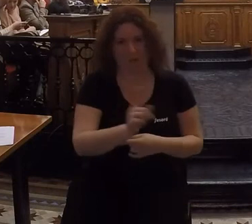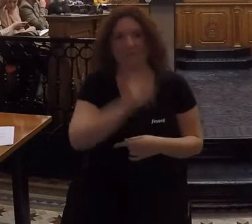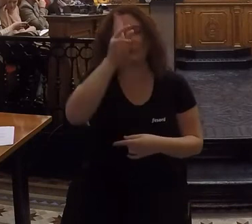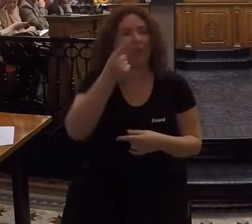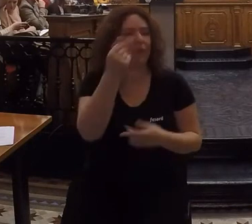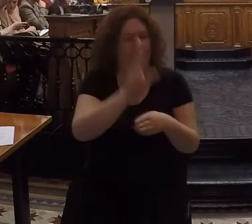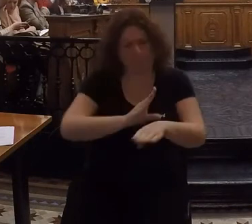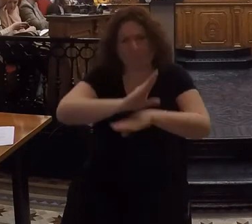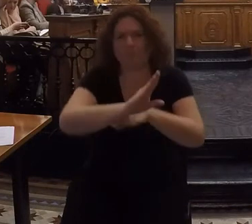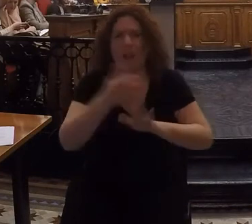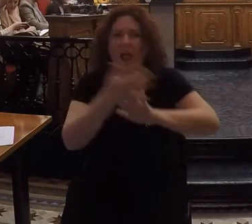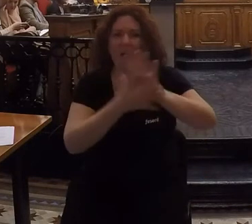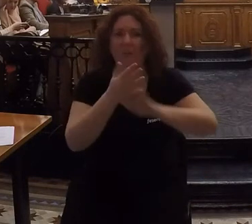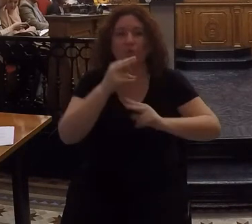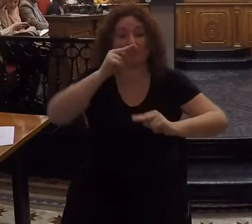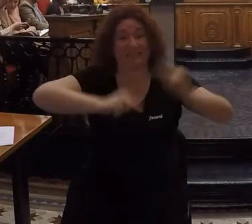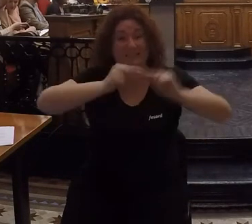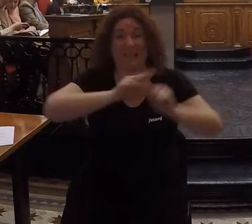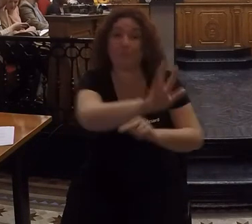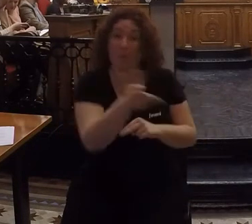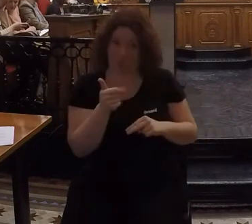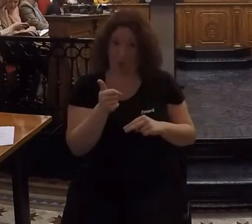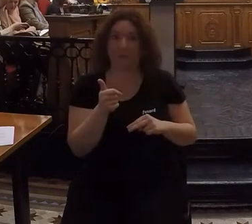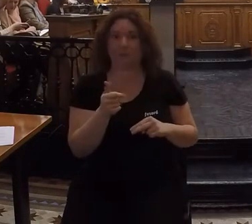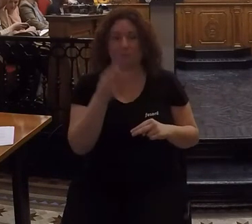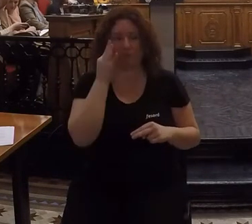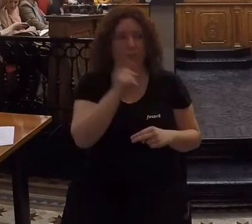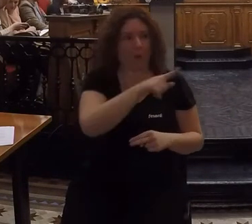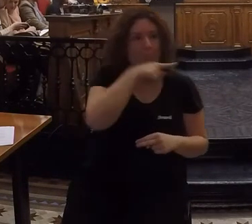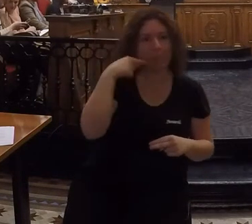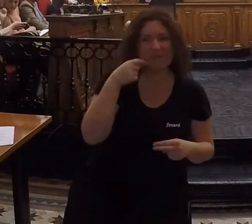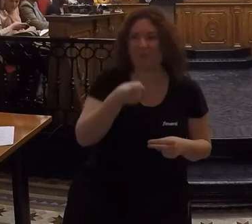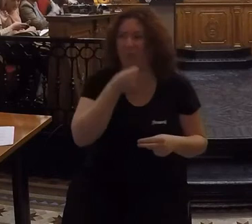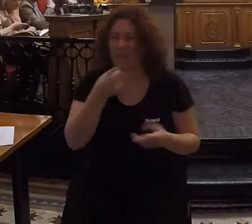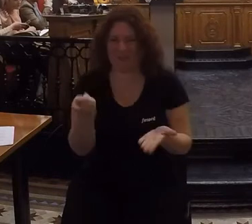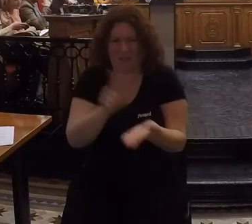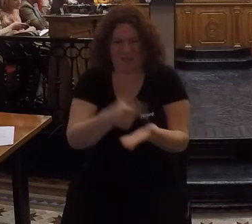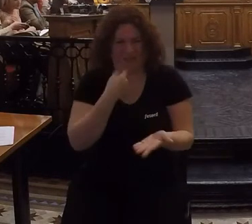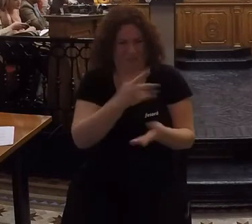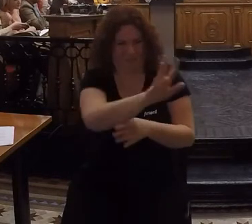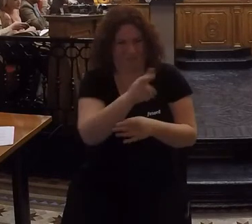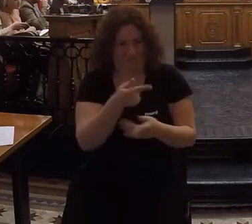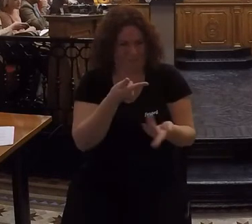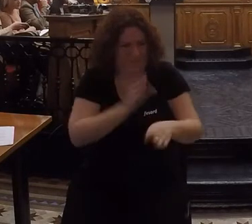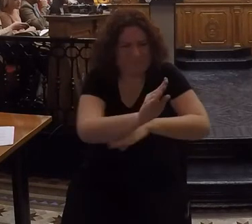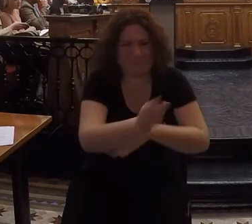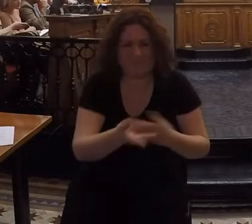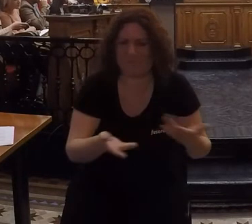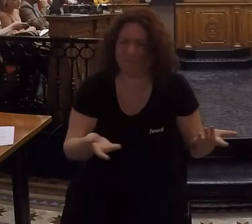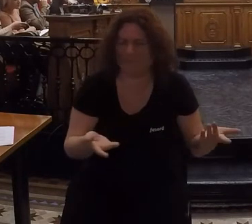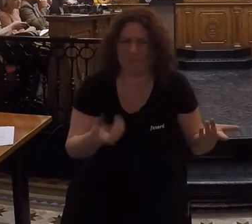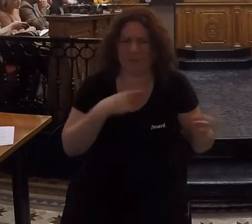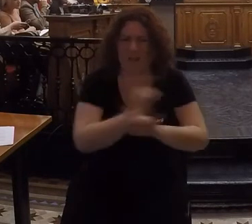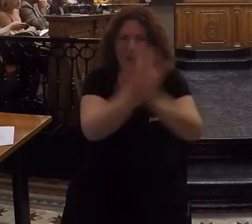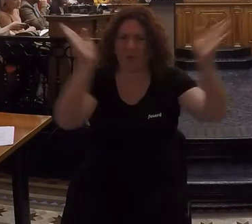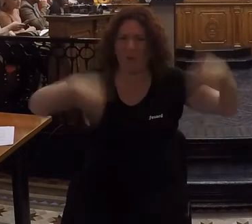con la sombra de las expropiaciones cuando vuelve el Partido Socialista y Compromís. 300.000 euros para repetar el esbarque, es decir, todo para el